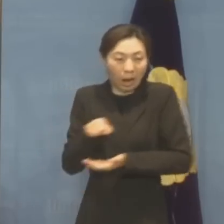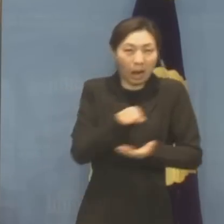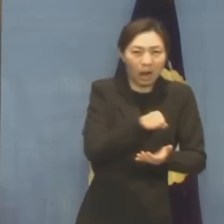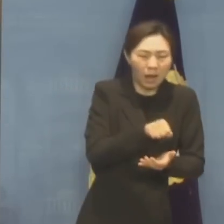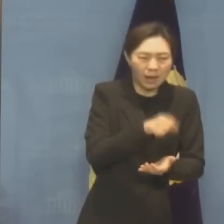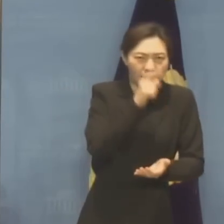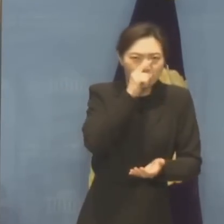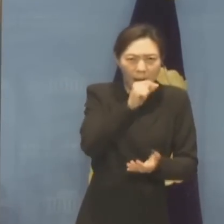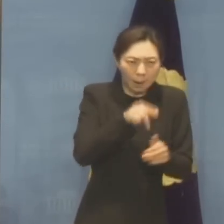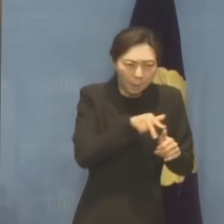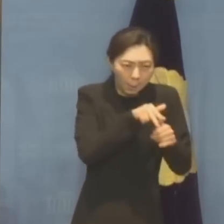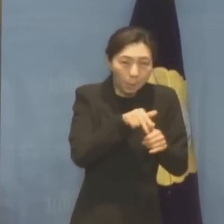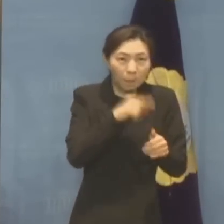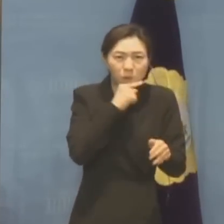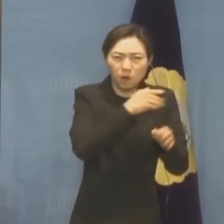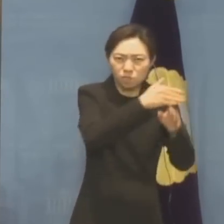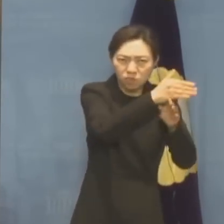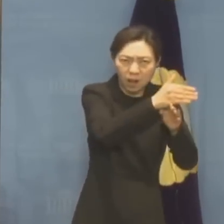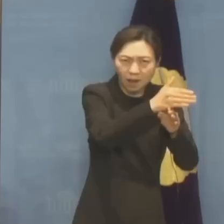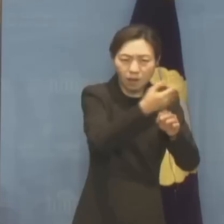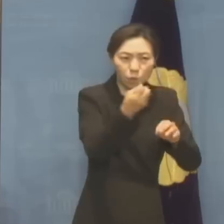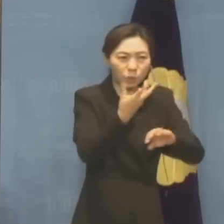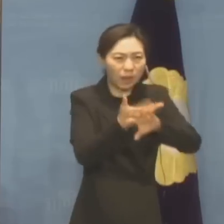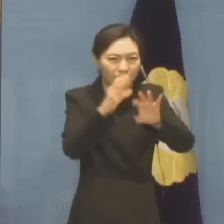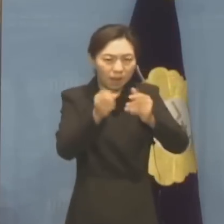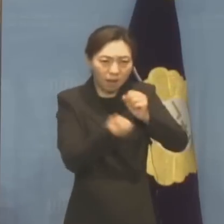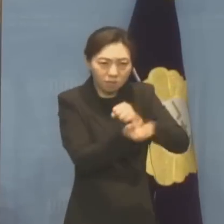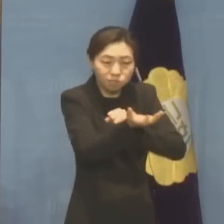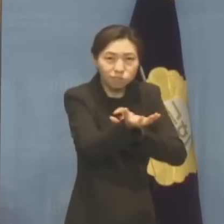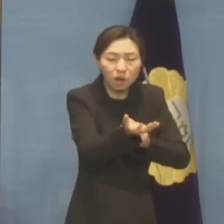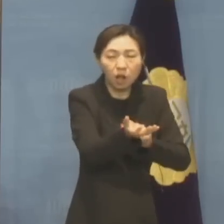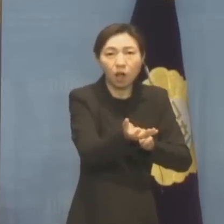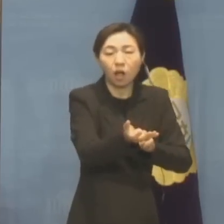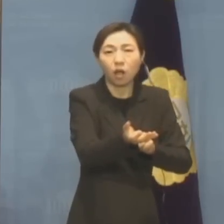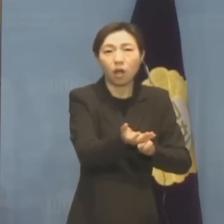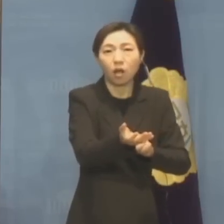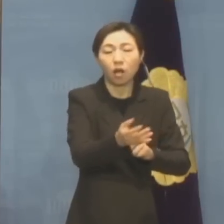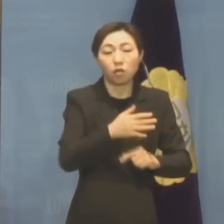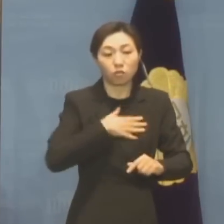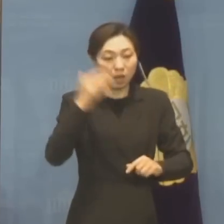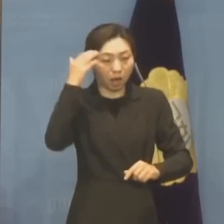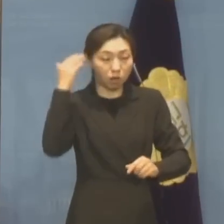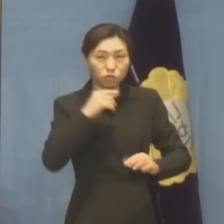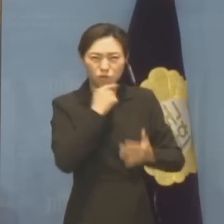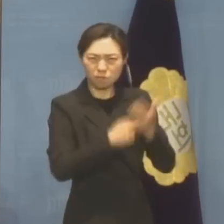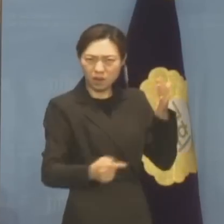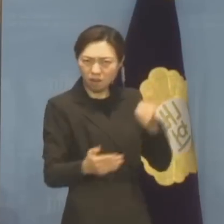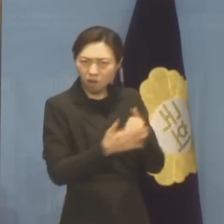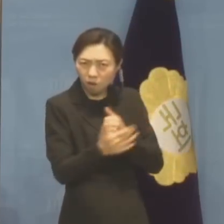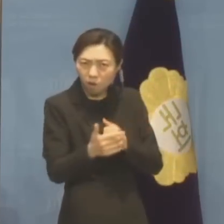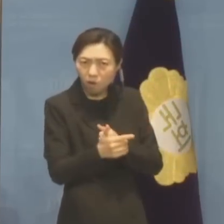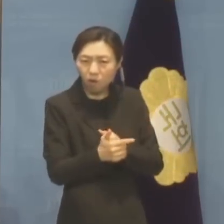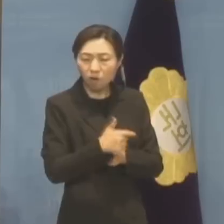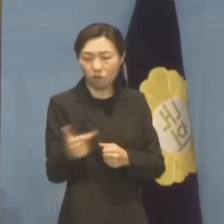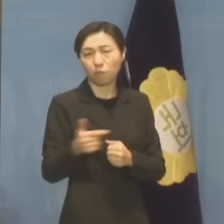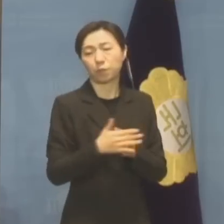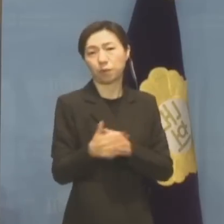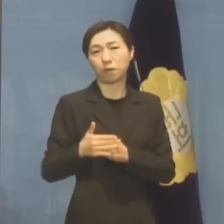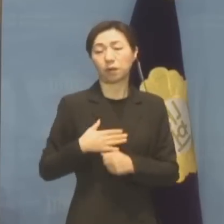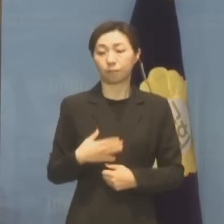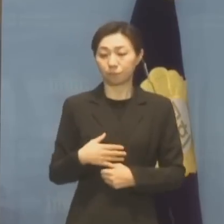북한을 포함한 외부에 유출될 수 있으므로 보안 감사를 통해 적절하고